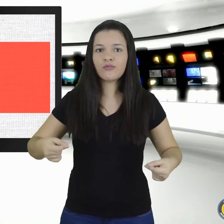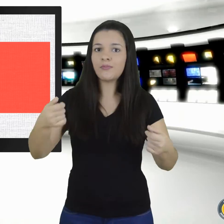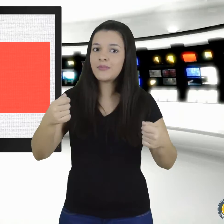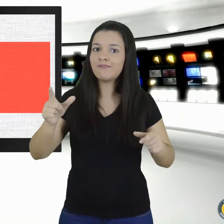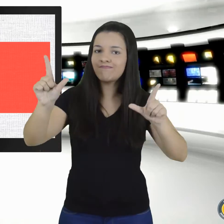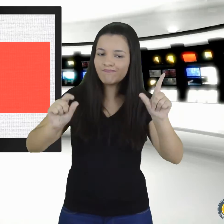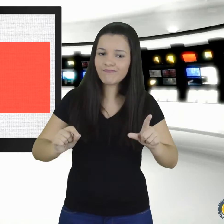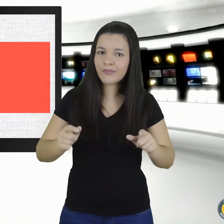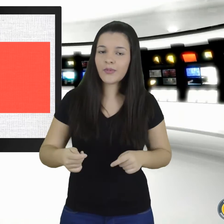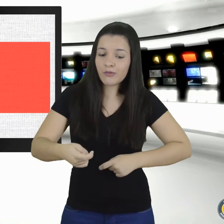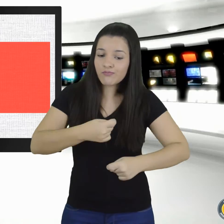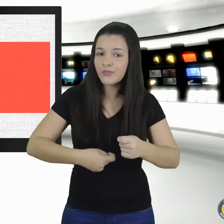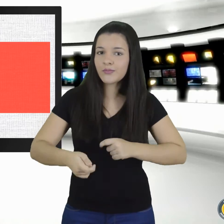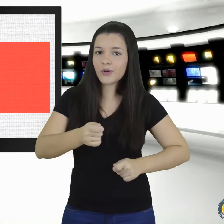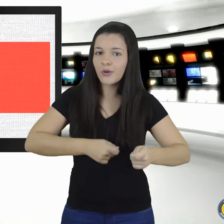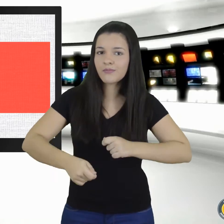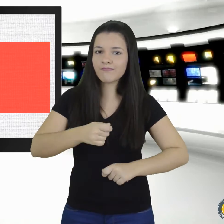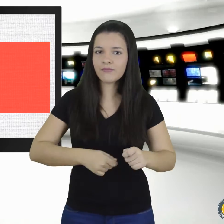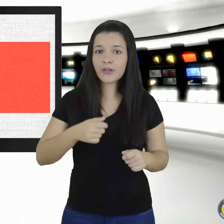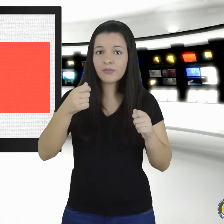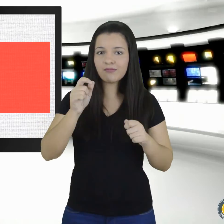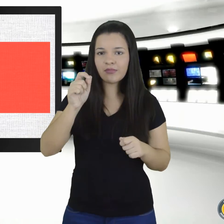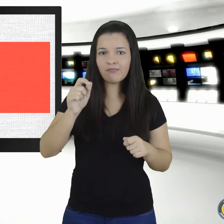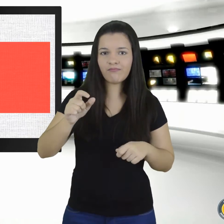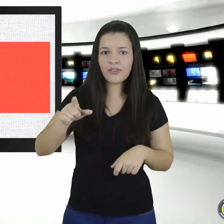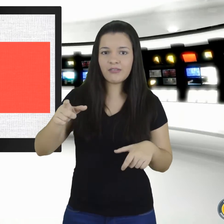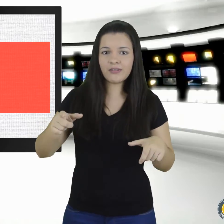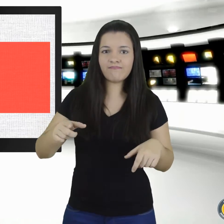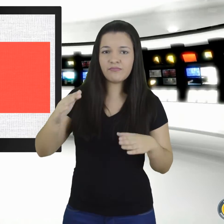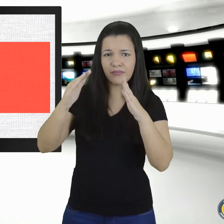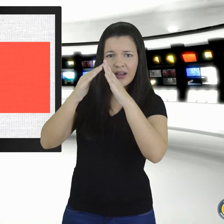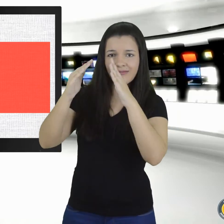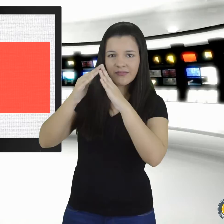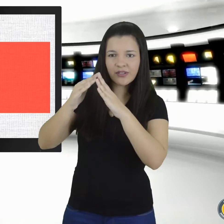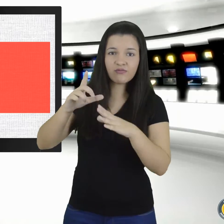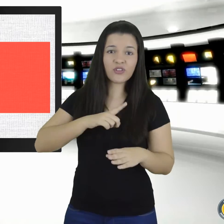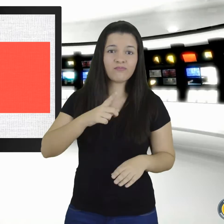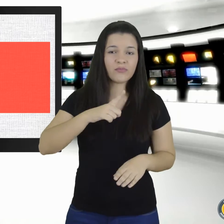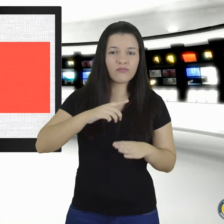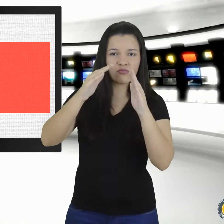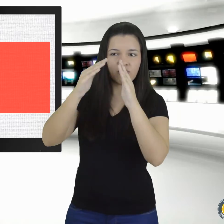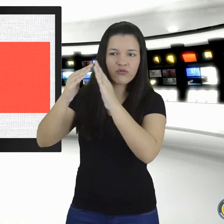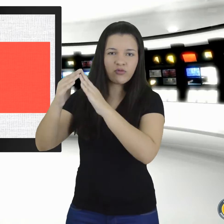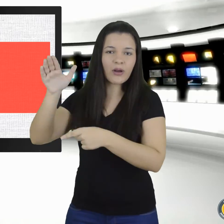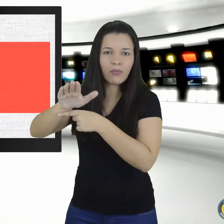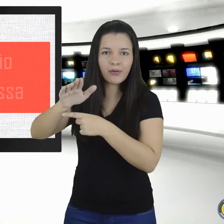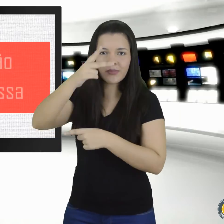a AACD reduziu sua infraestrutura, encerrando as atividades de 2 unidades na cidade de